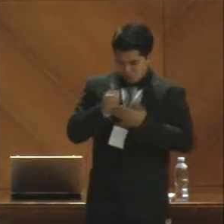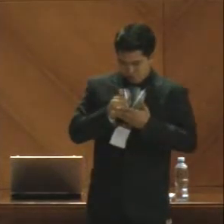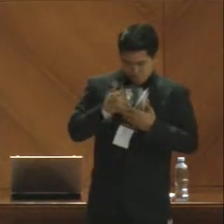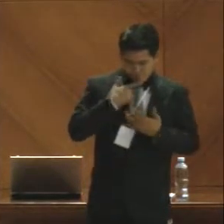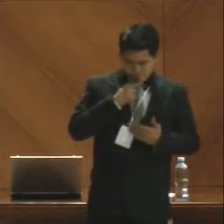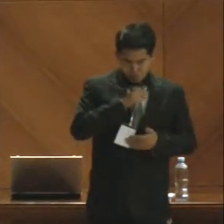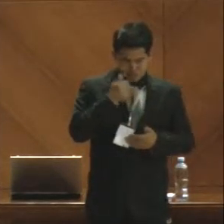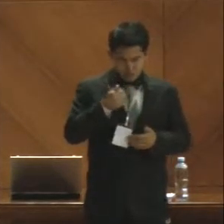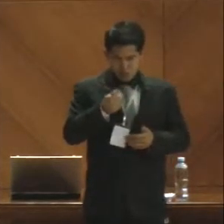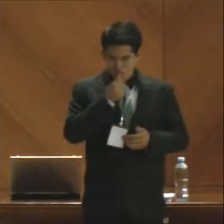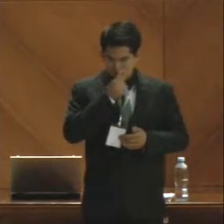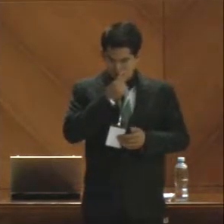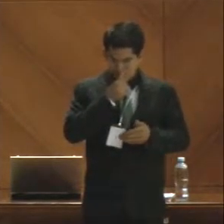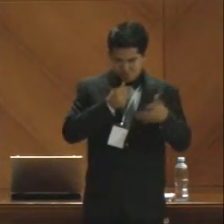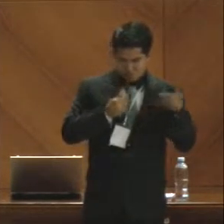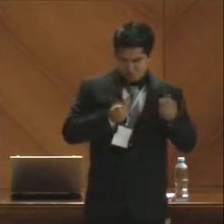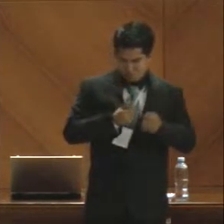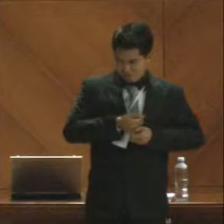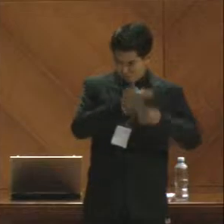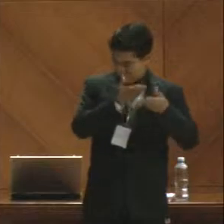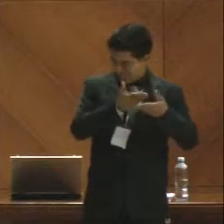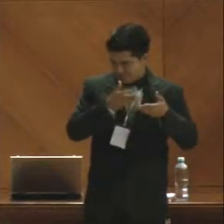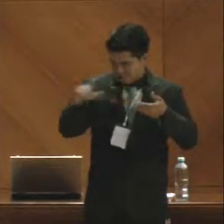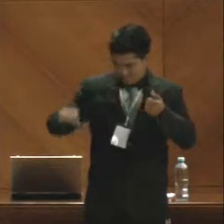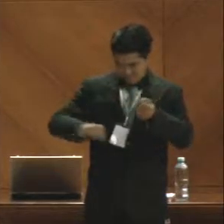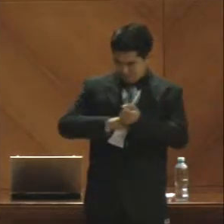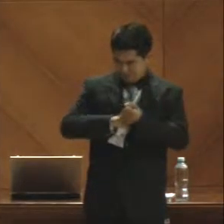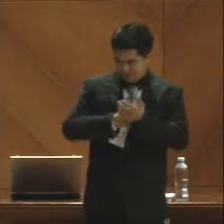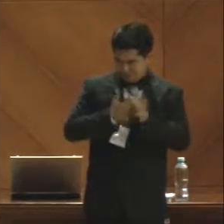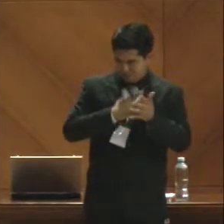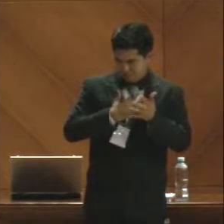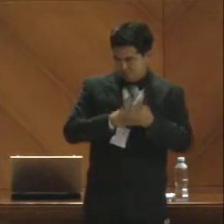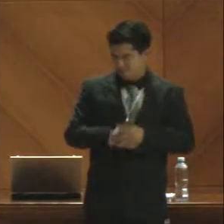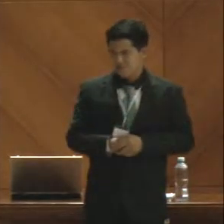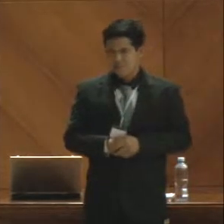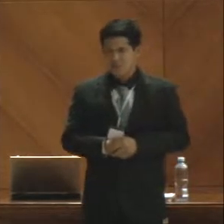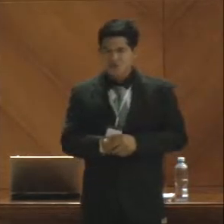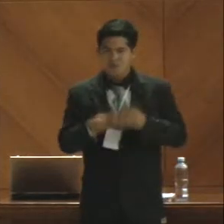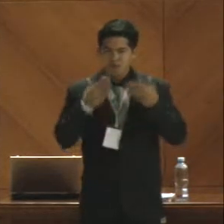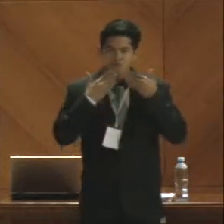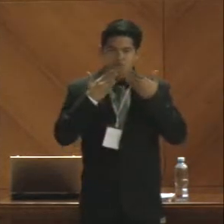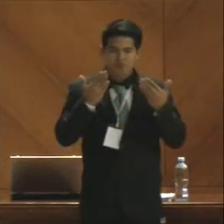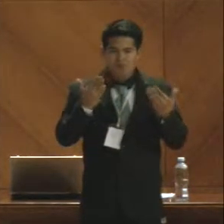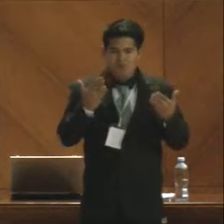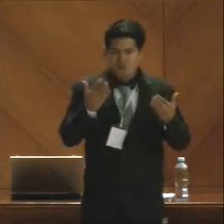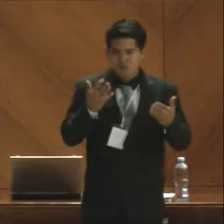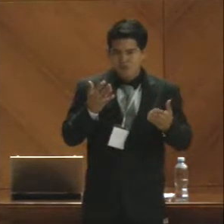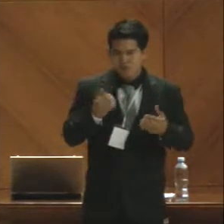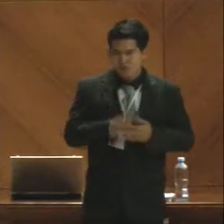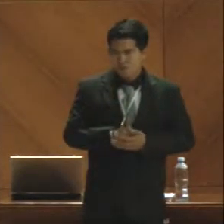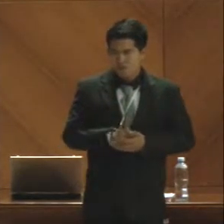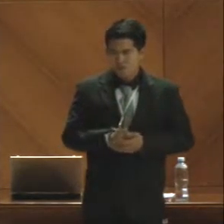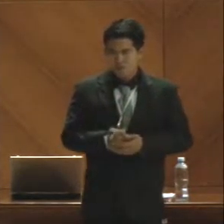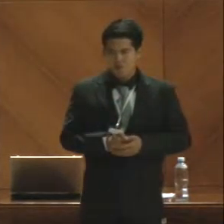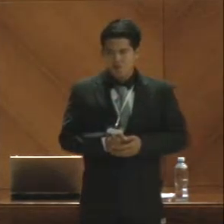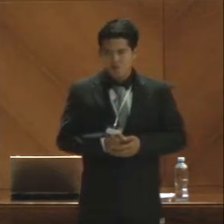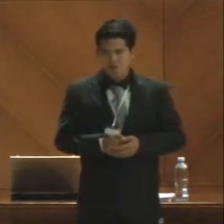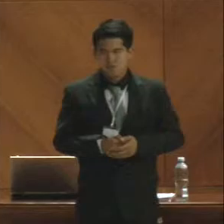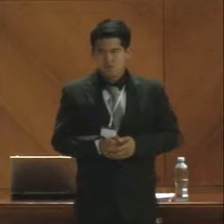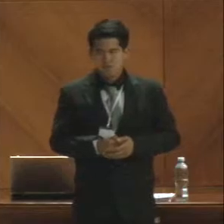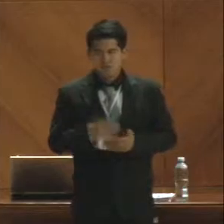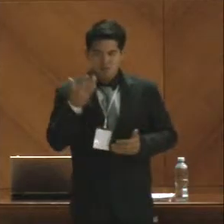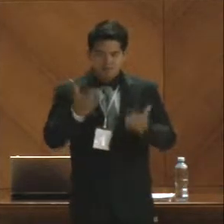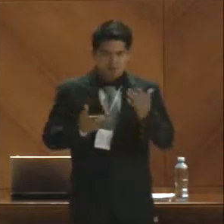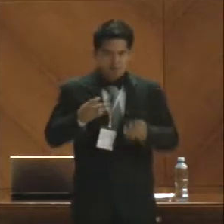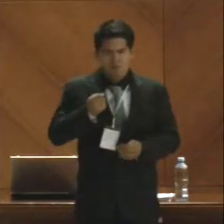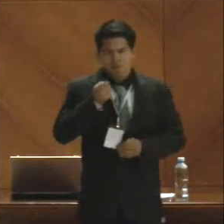Unidos? Como que no va a funcionar bien. Funciona una institución así con recursos